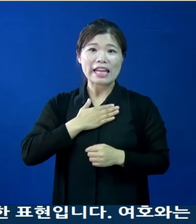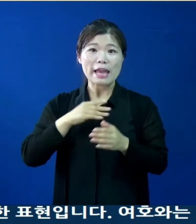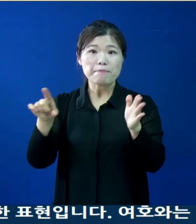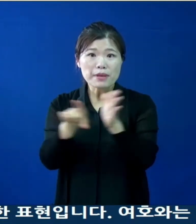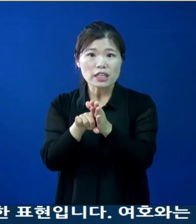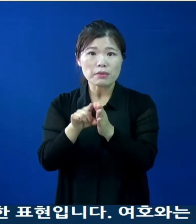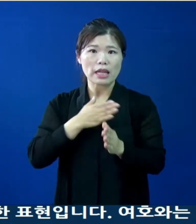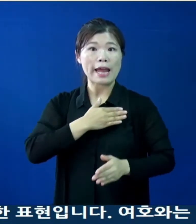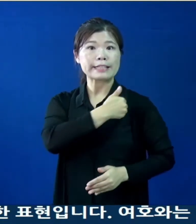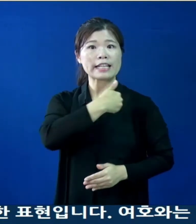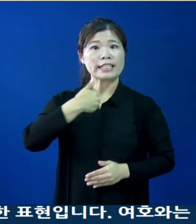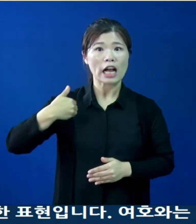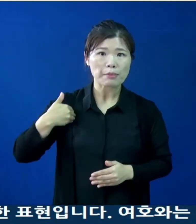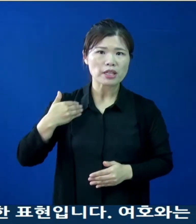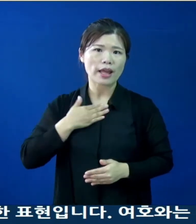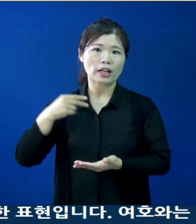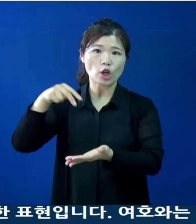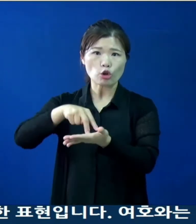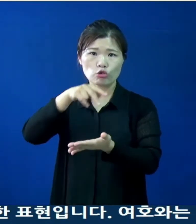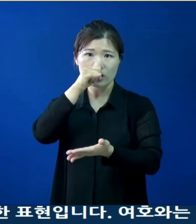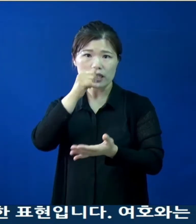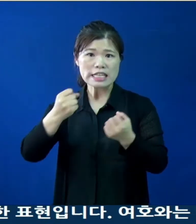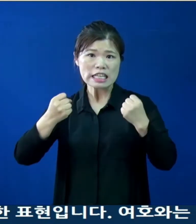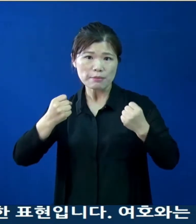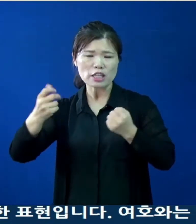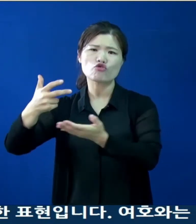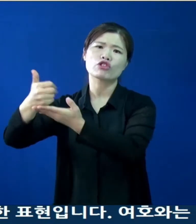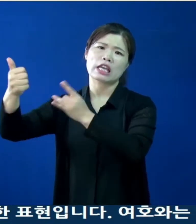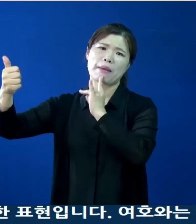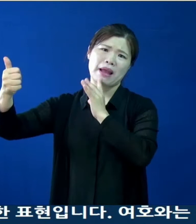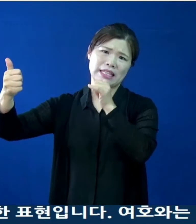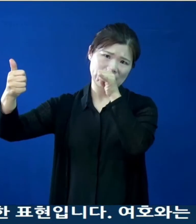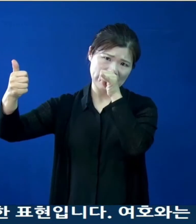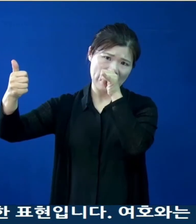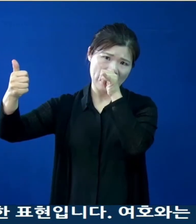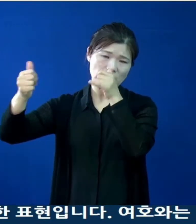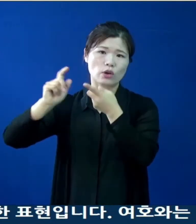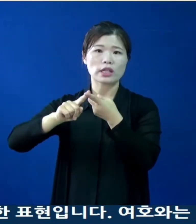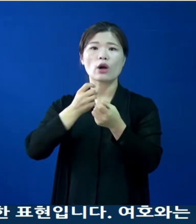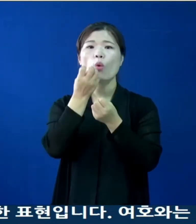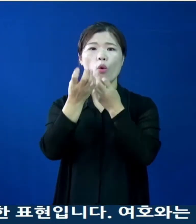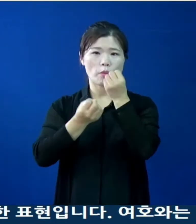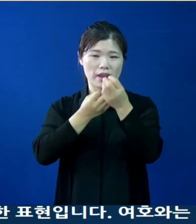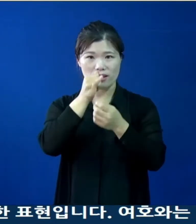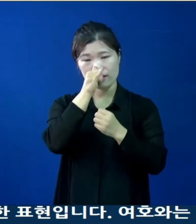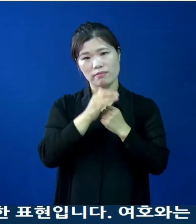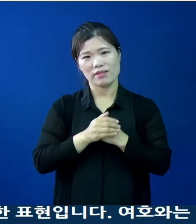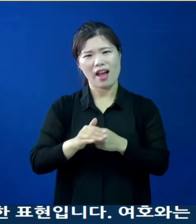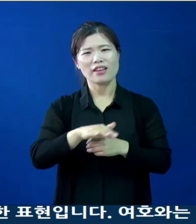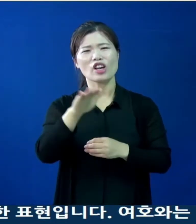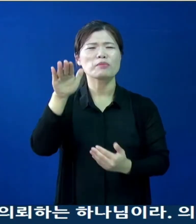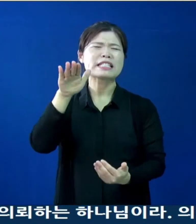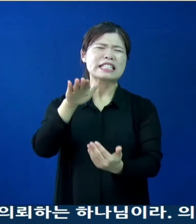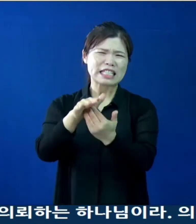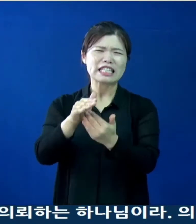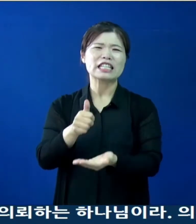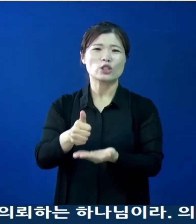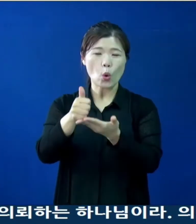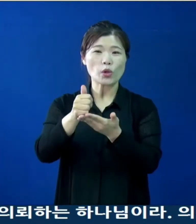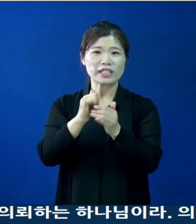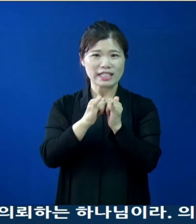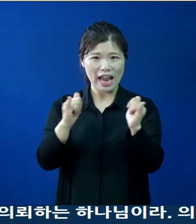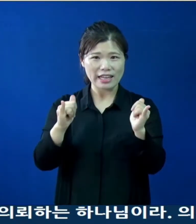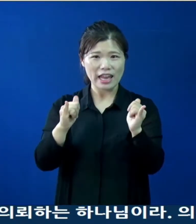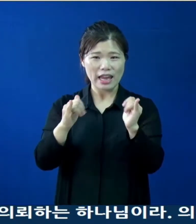나의 자신감이, 내가 설 수 있는 힘이 그에게 있다. 이런 고백이 되는 거죠. 여러분, 지존자의 은밀한 곳에 거하는